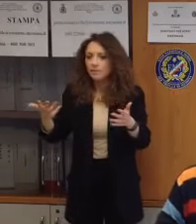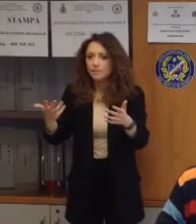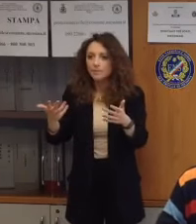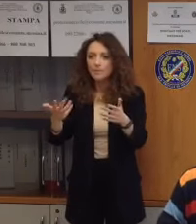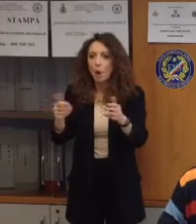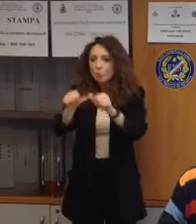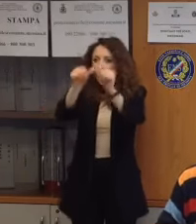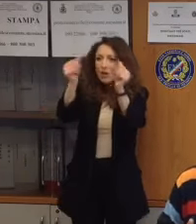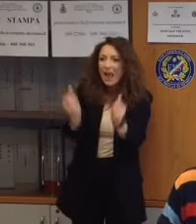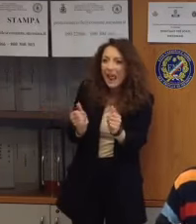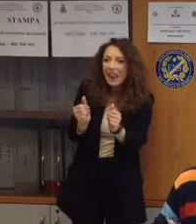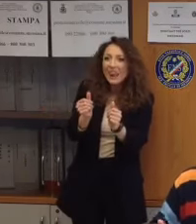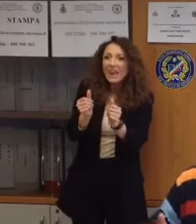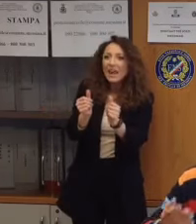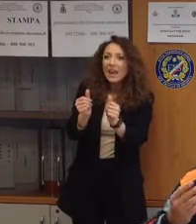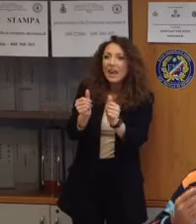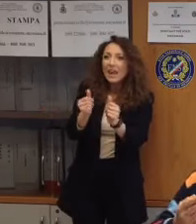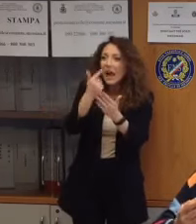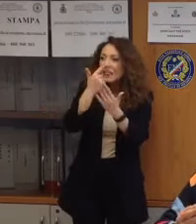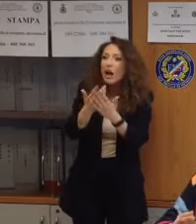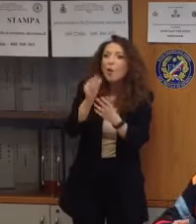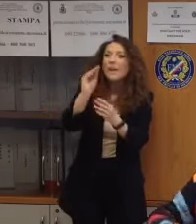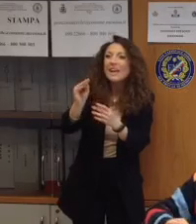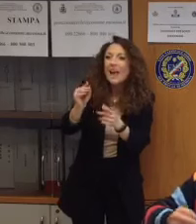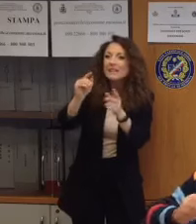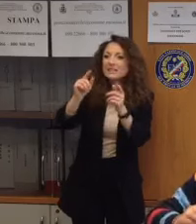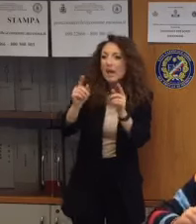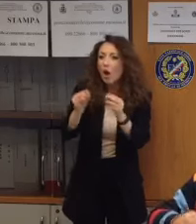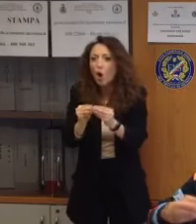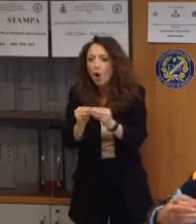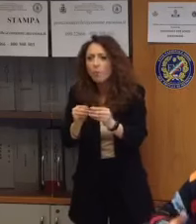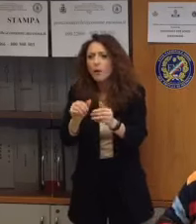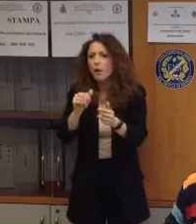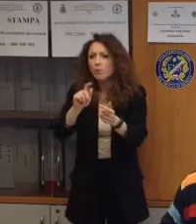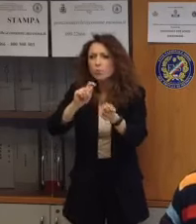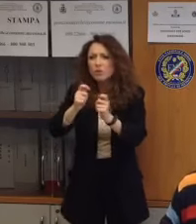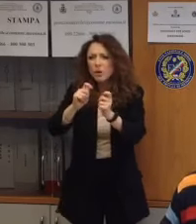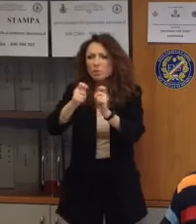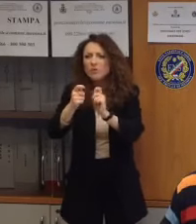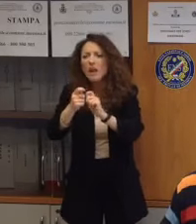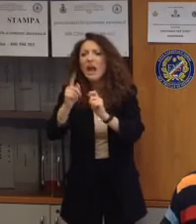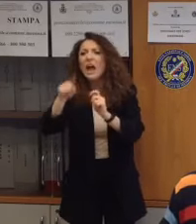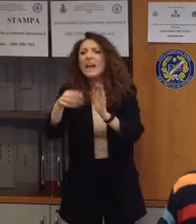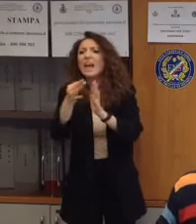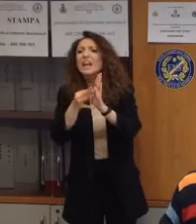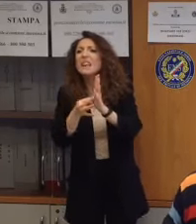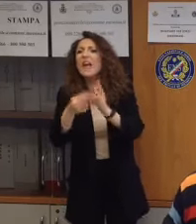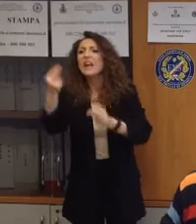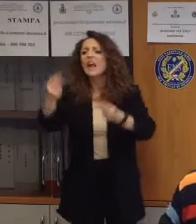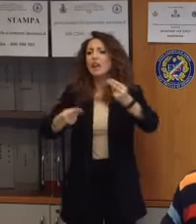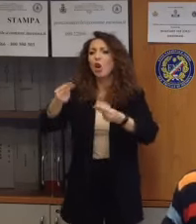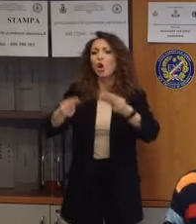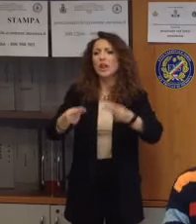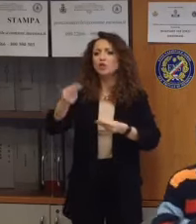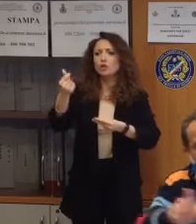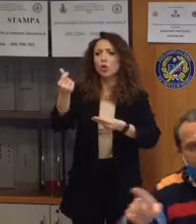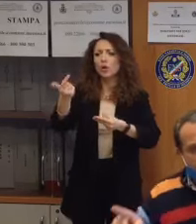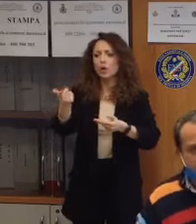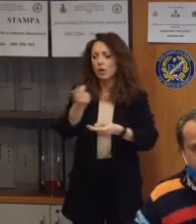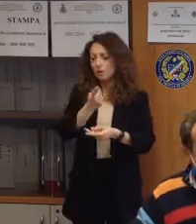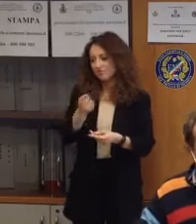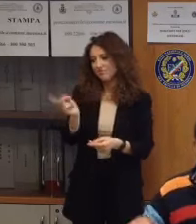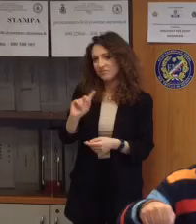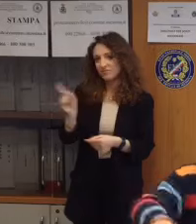i modelli di richiesta, ci modifica anche poi i criteri di rendicontazione. E no, e noi siamo